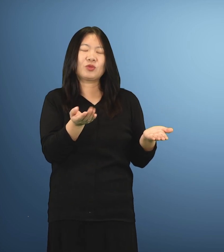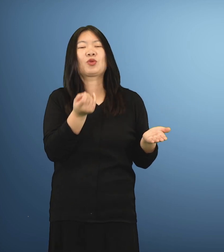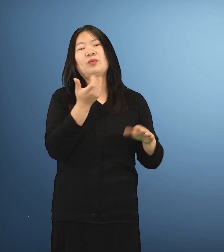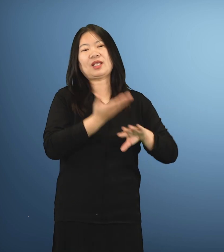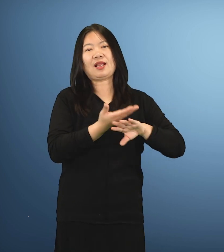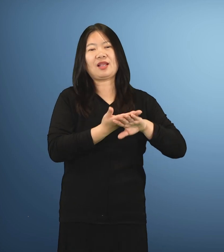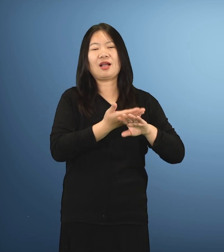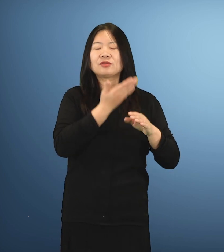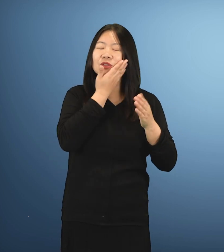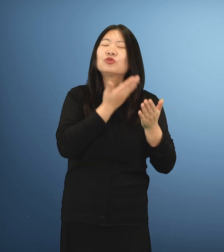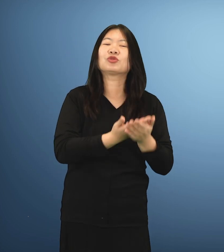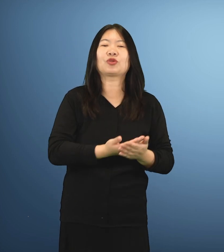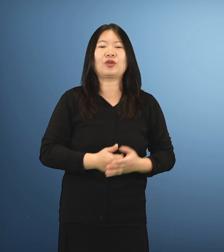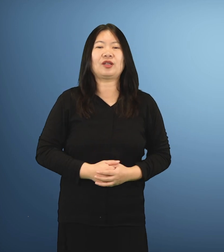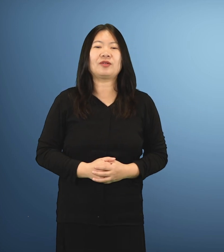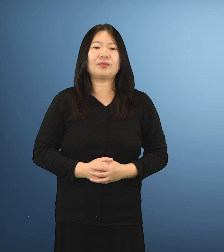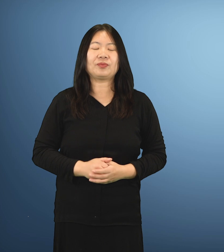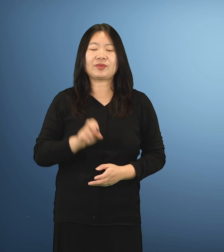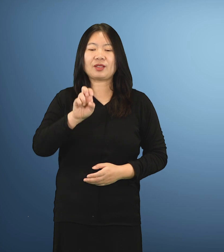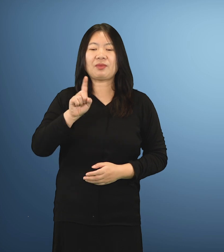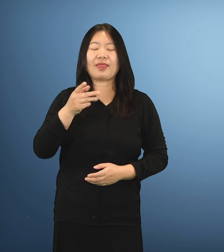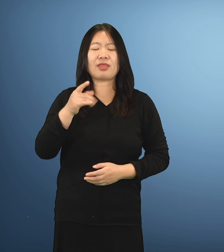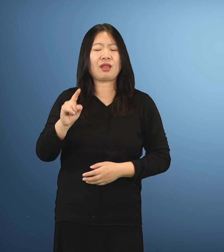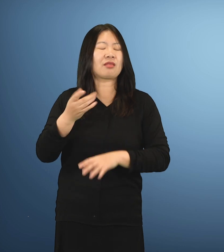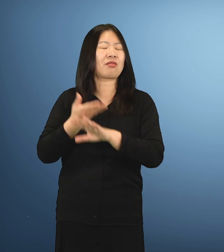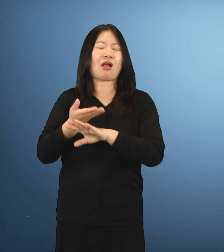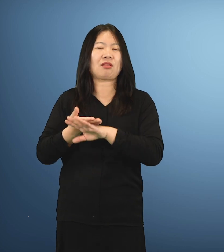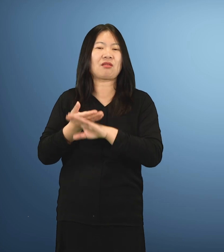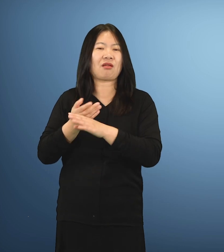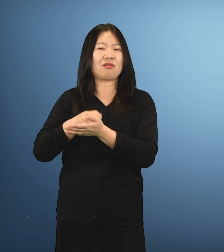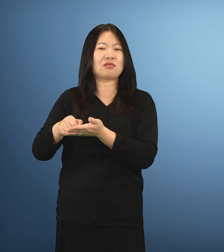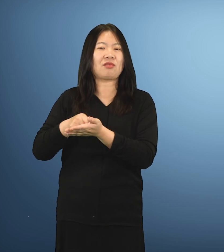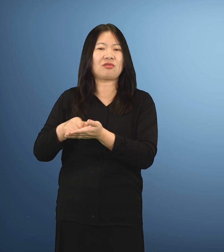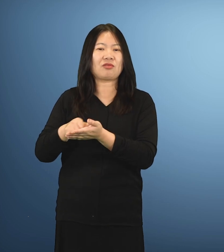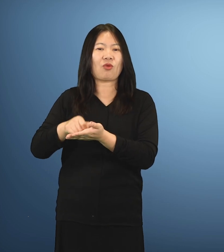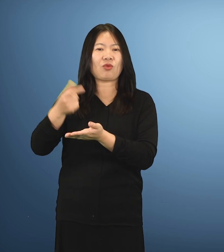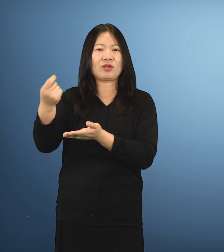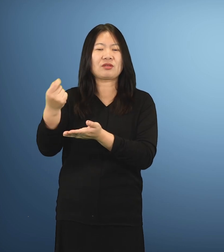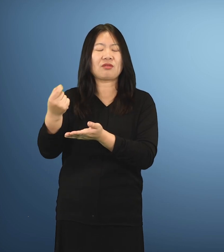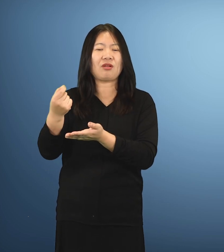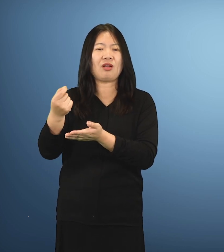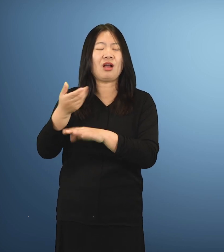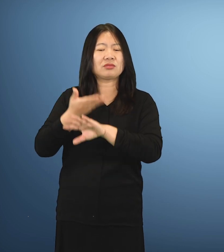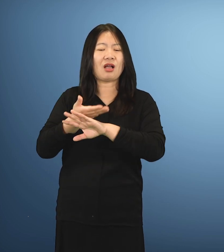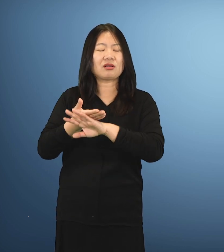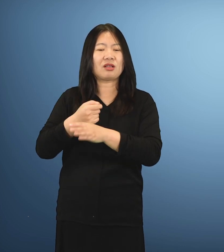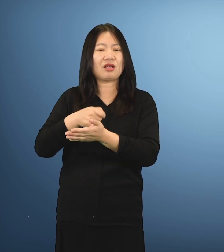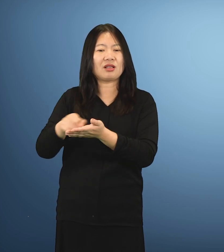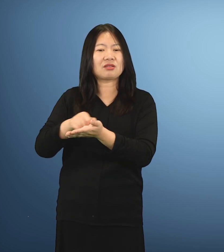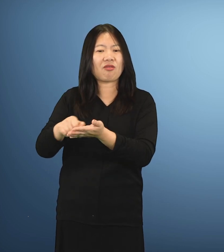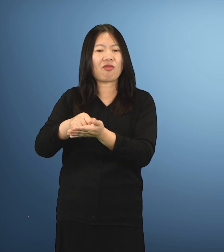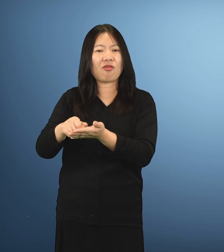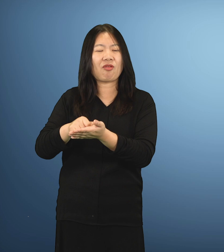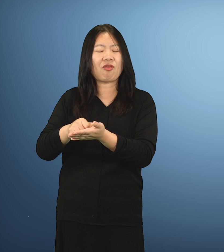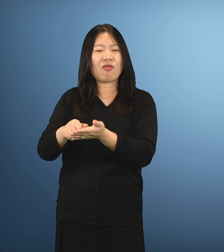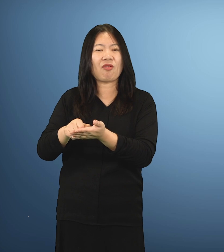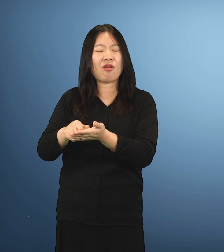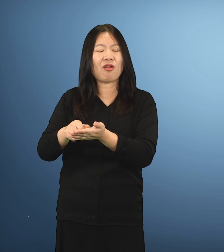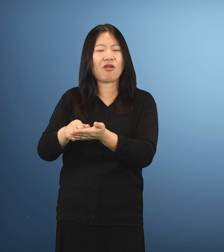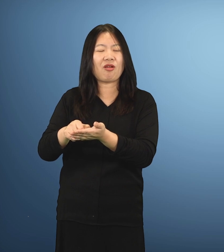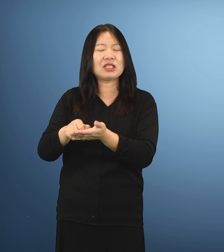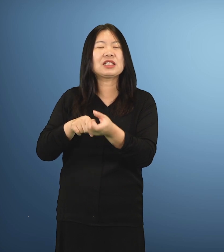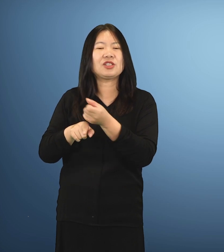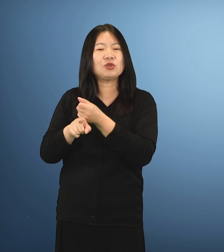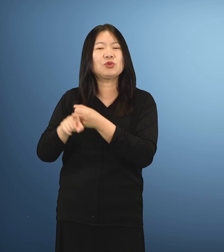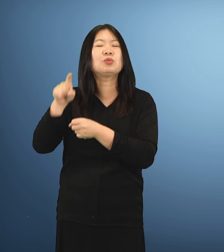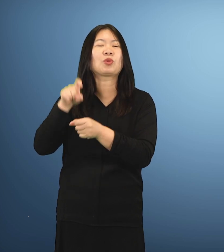있습니다. 마태는 일부러 다르게 썼어요. 다르게 썼을 때는 의도를 갖고